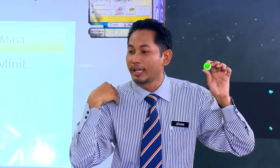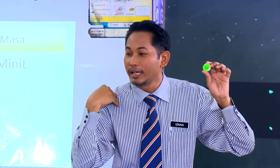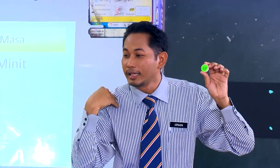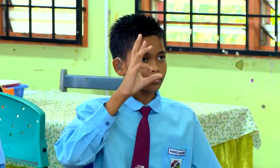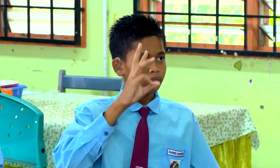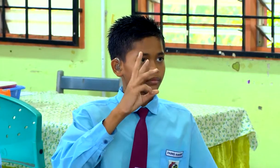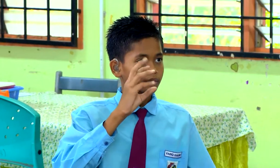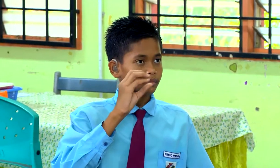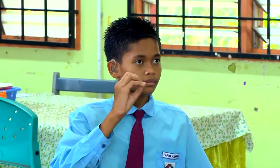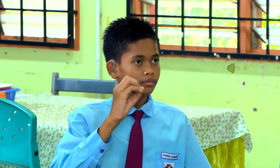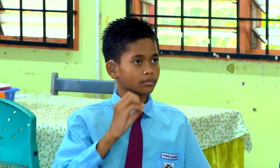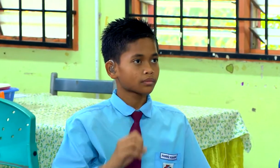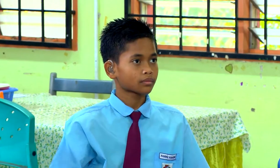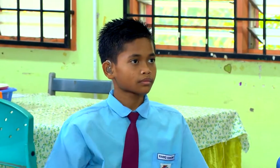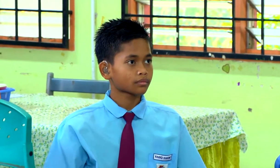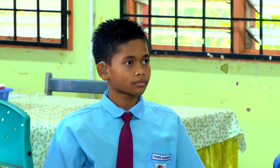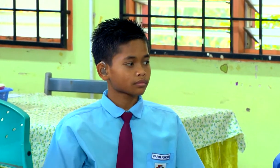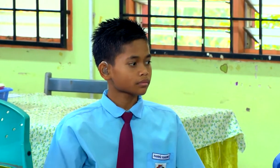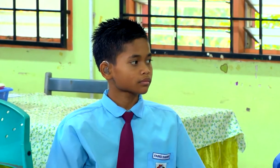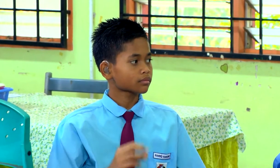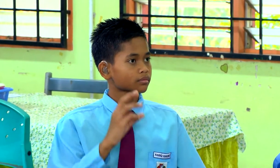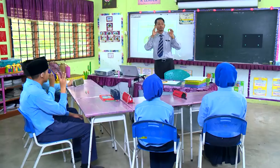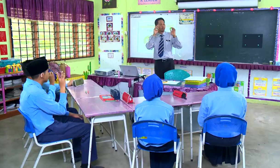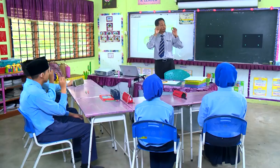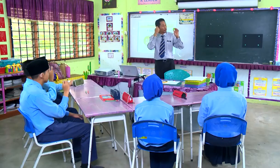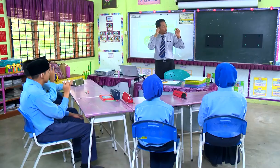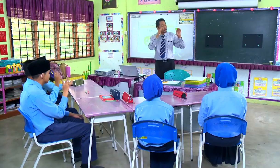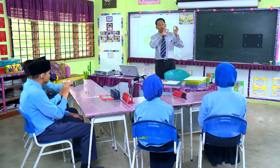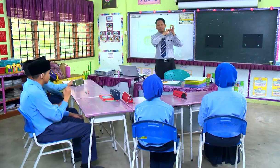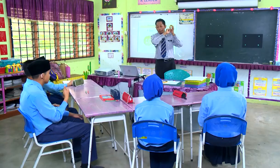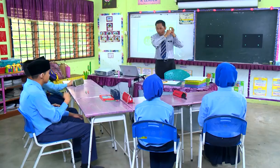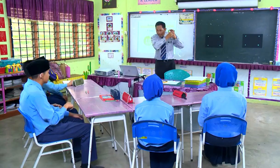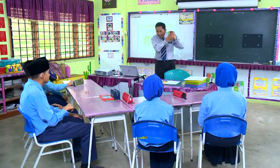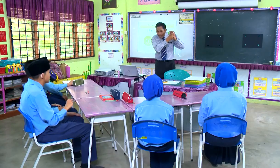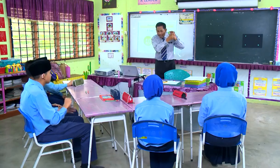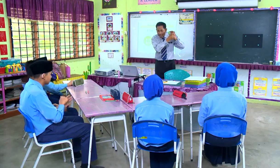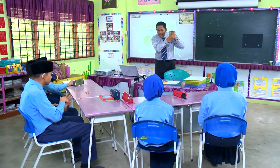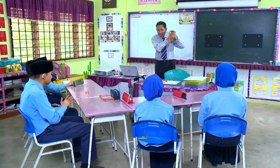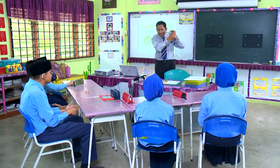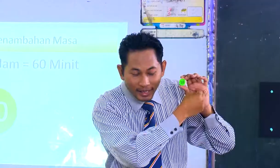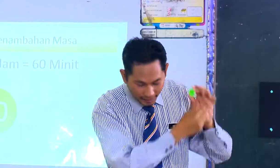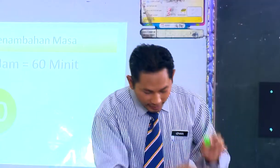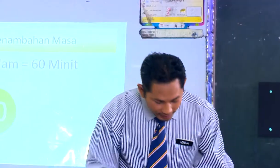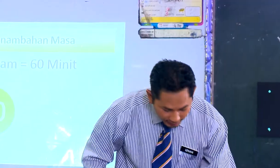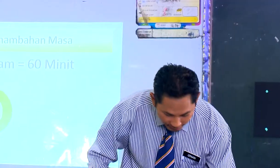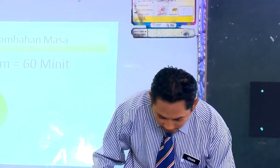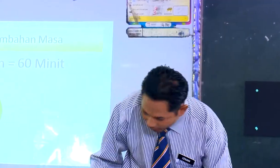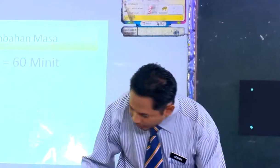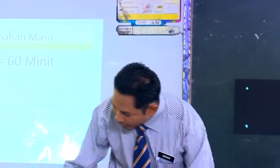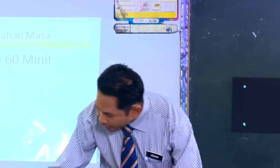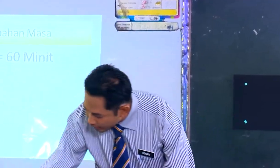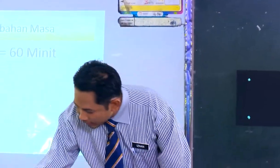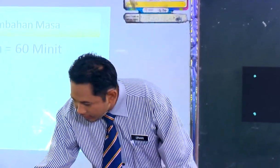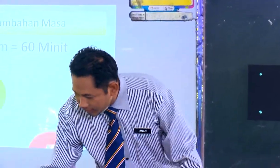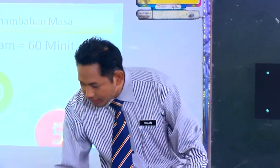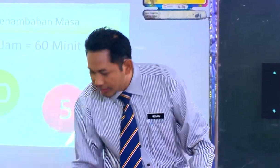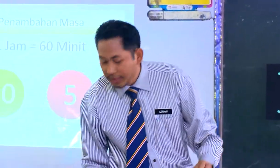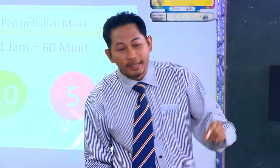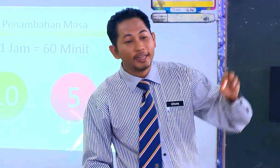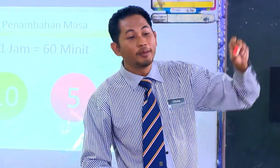adalah berapa? 10 minit. Ah, okey. 5